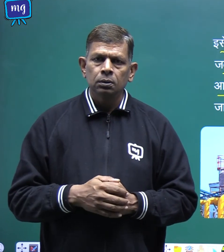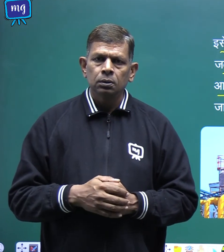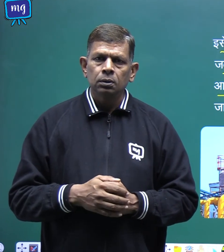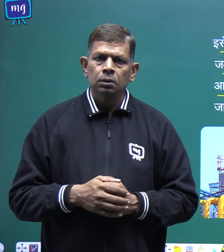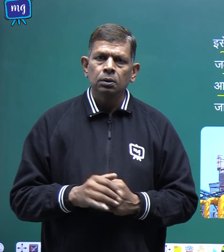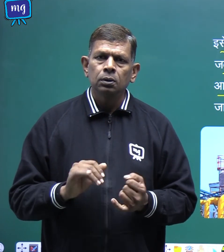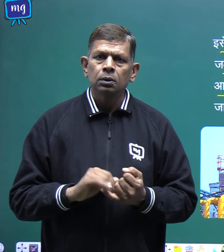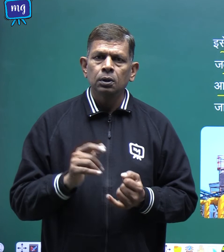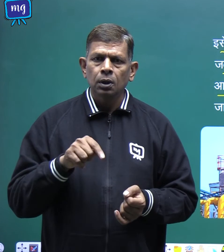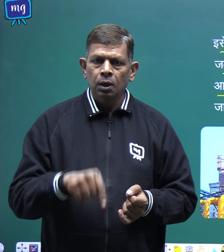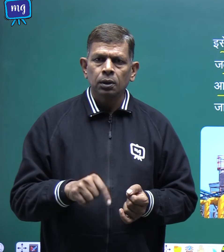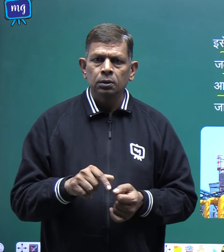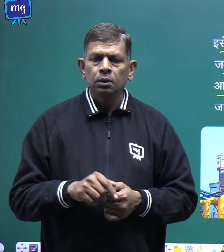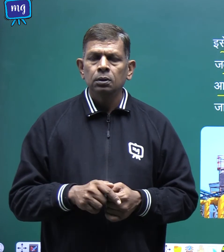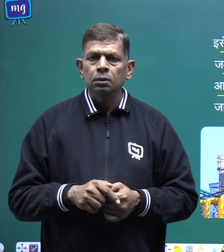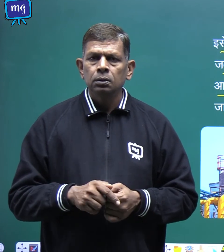इसीलिए आजकल